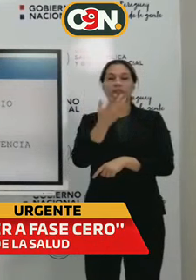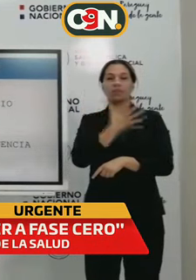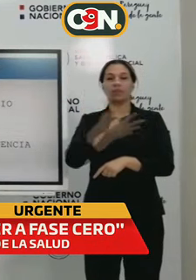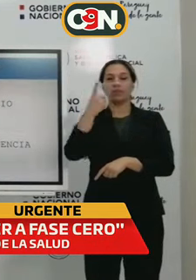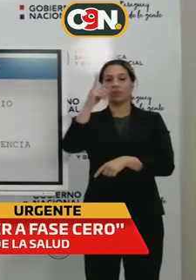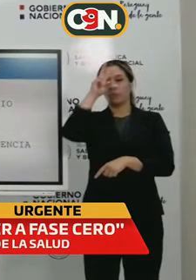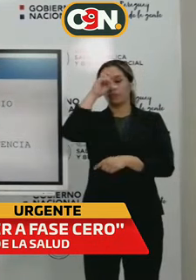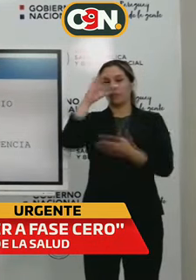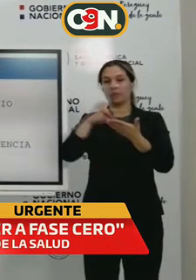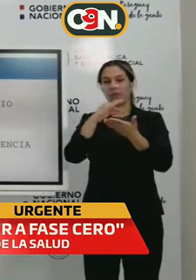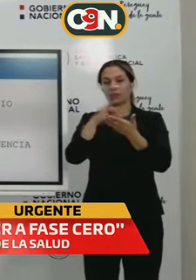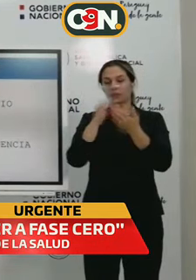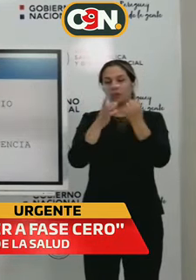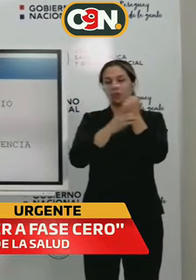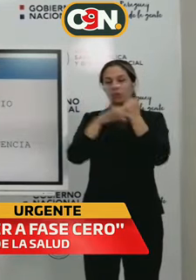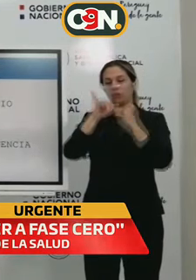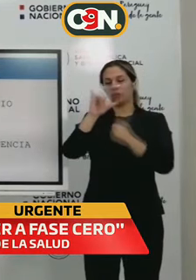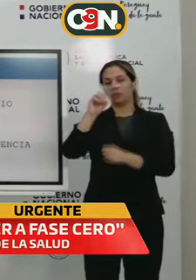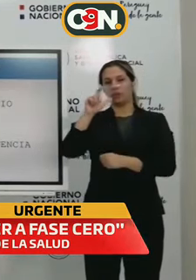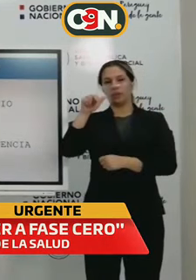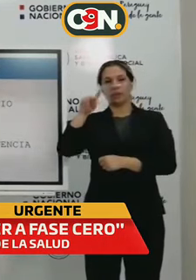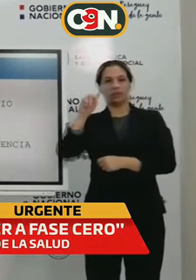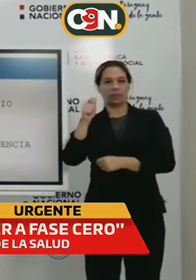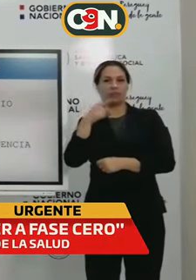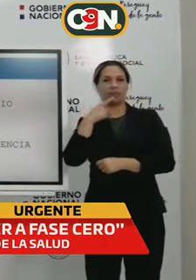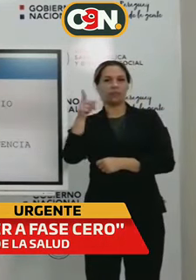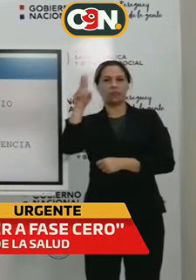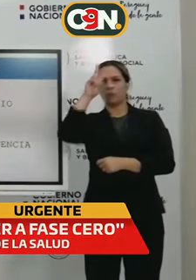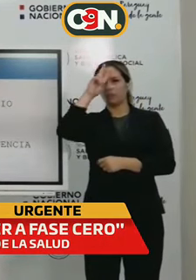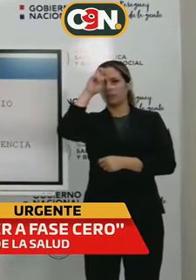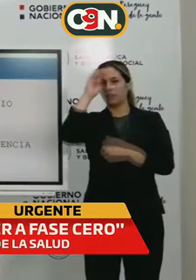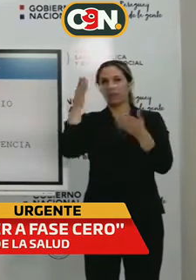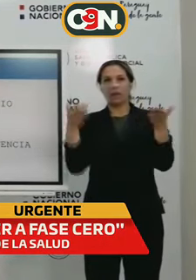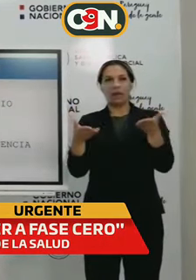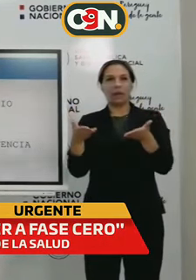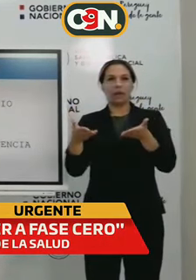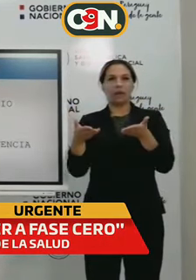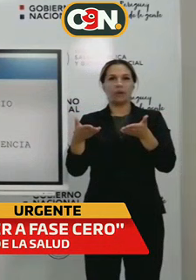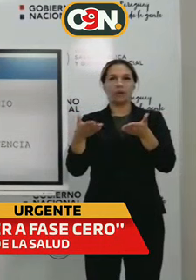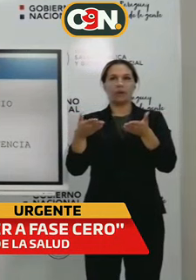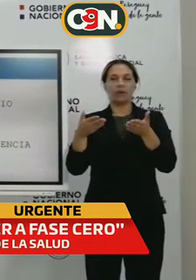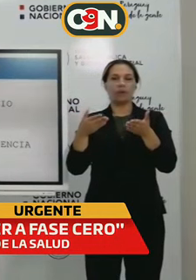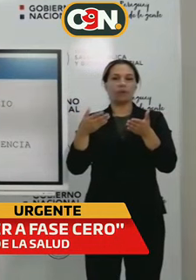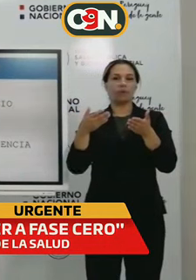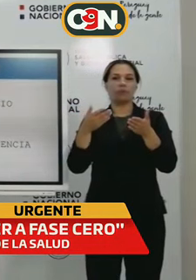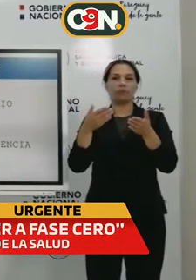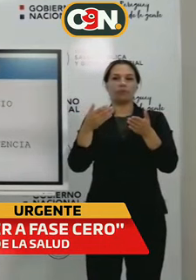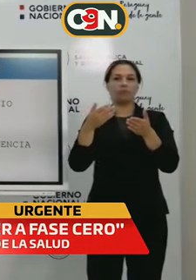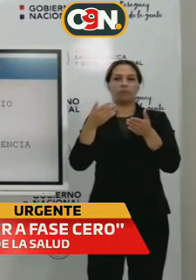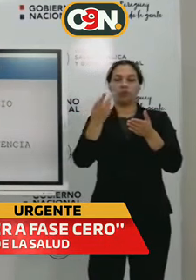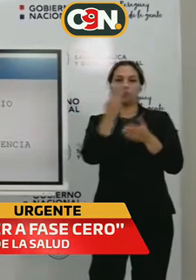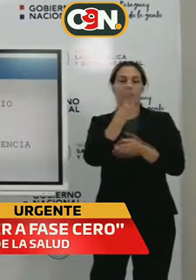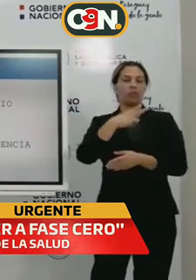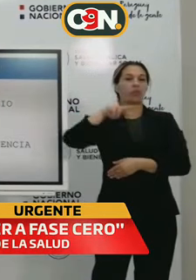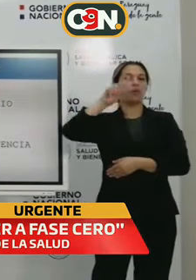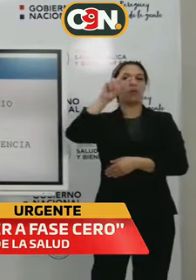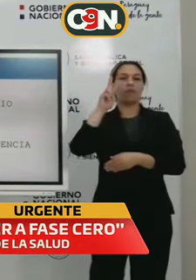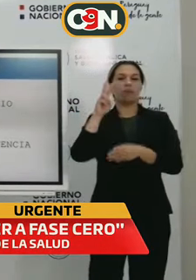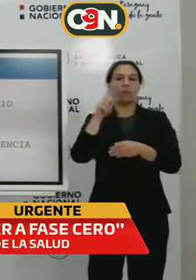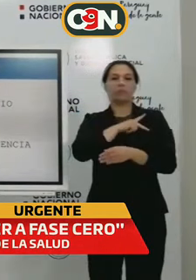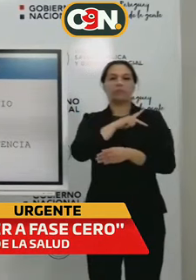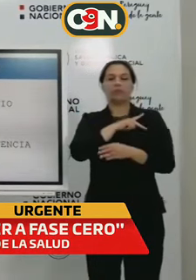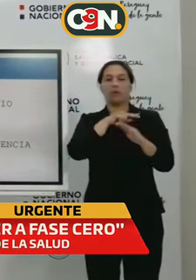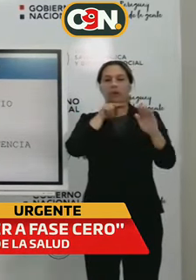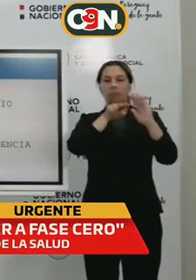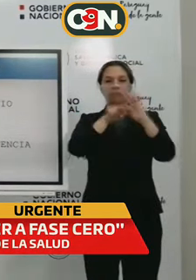Hospital Nacional de Itagua, la doctora Yolanda, ¿verdad? Cómo el hospital prácticamente cuadruplicó, quintuplicó su